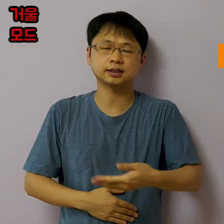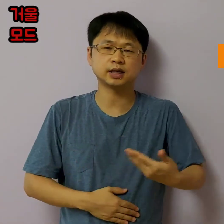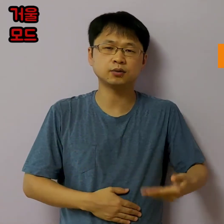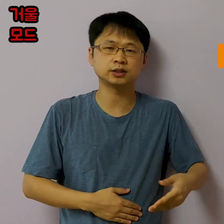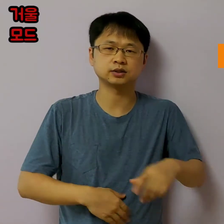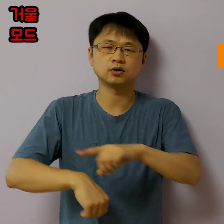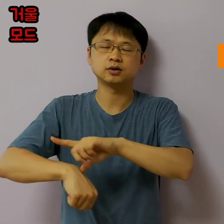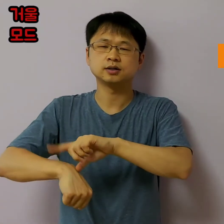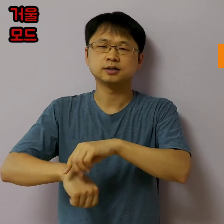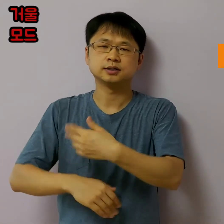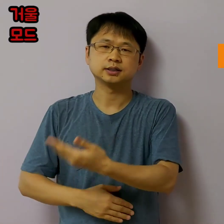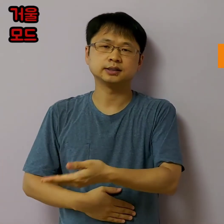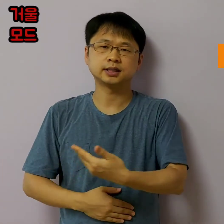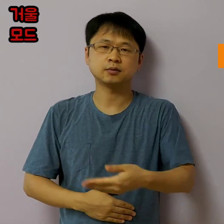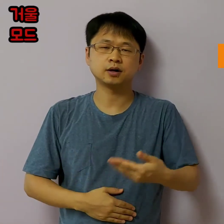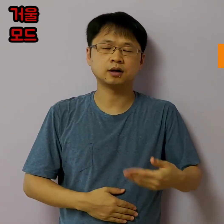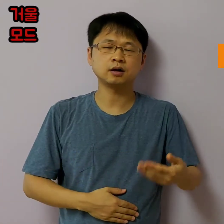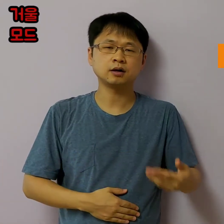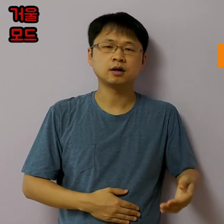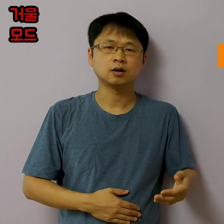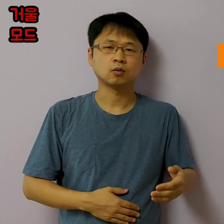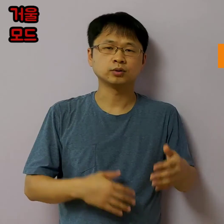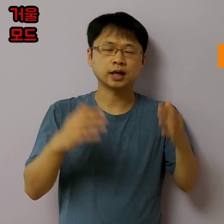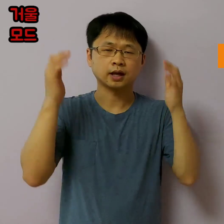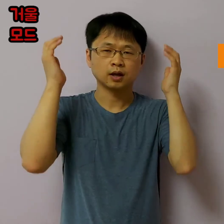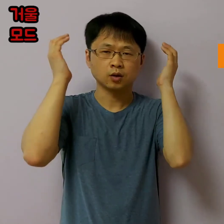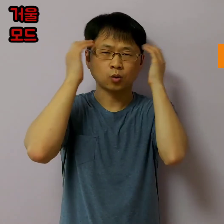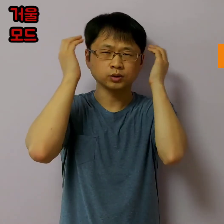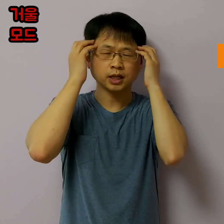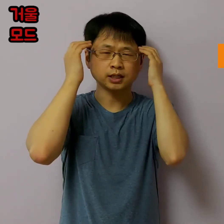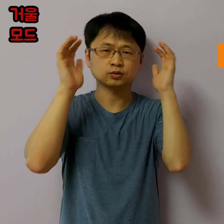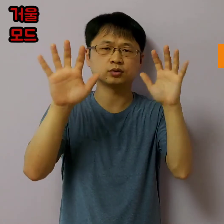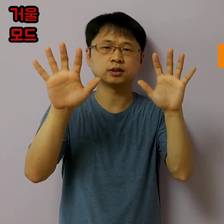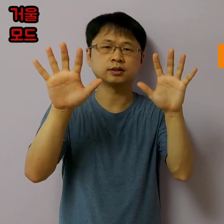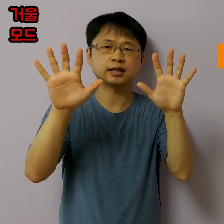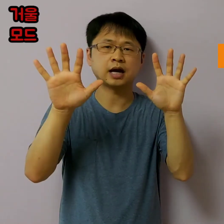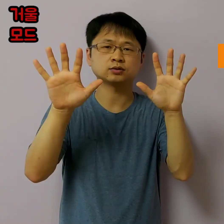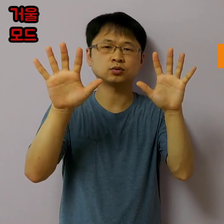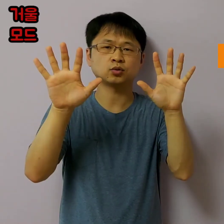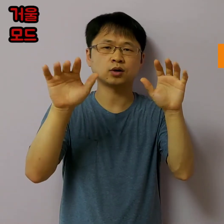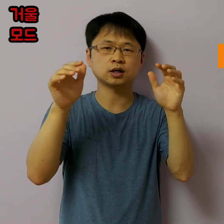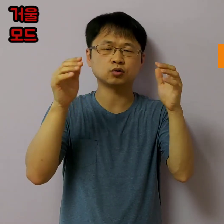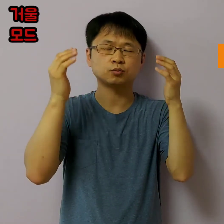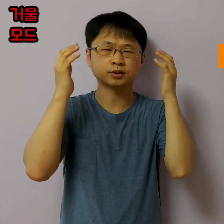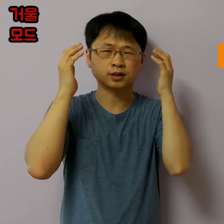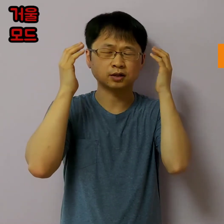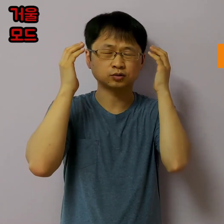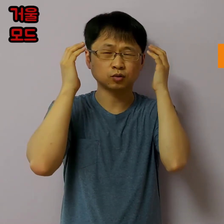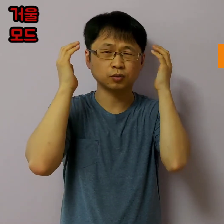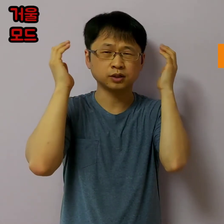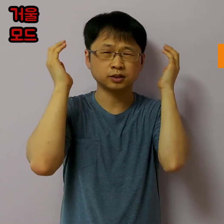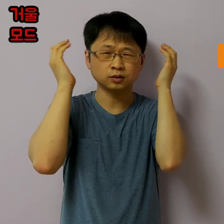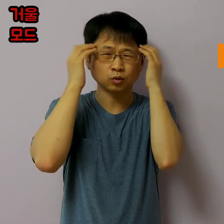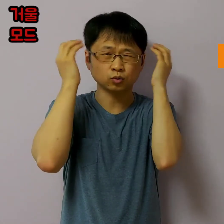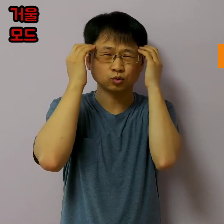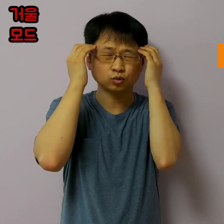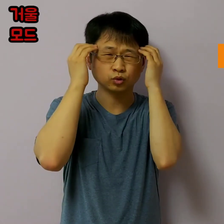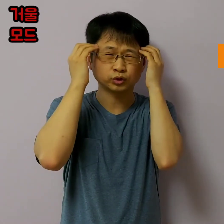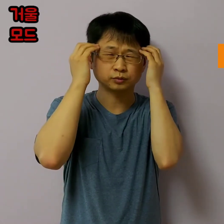게 세월이죠. 긴 세월 고생이라는 수어는 양손 손가락을 굽혀서 양쪽 머리를 톡톡